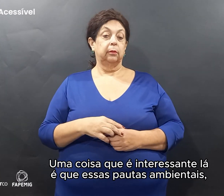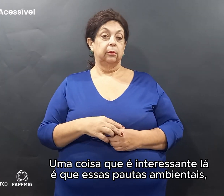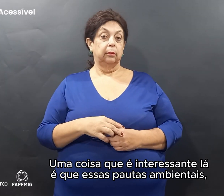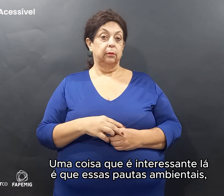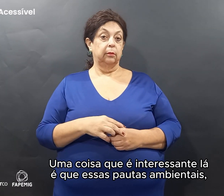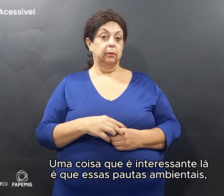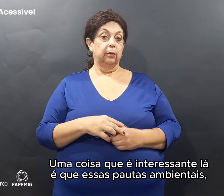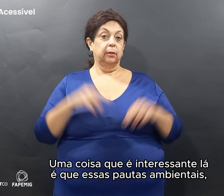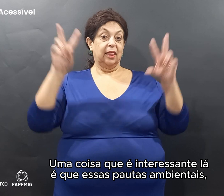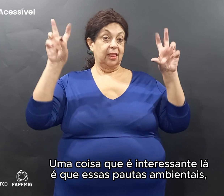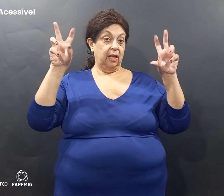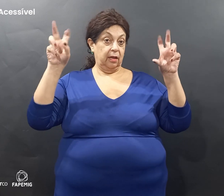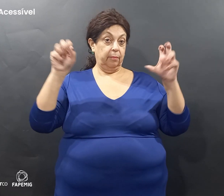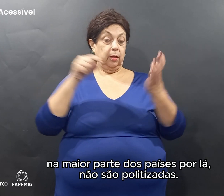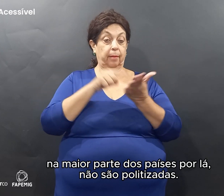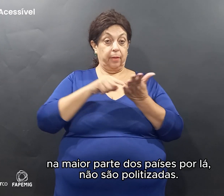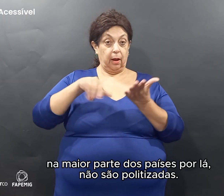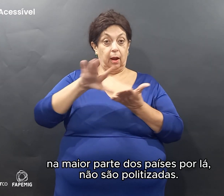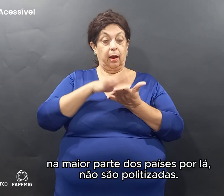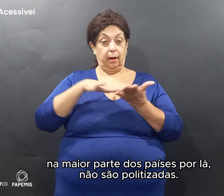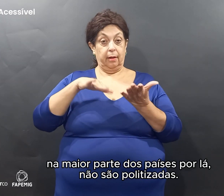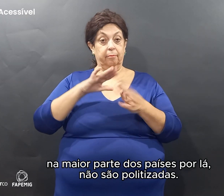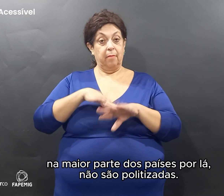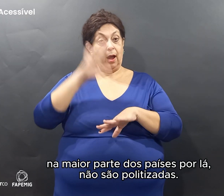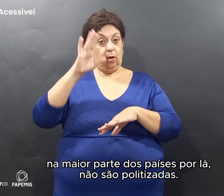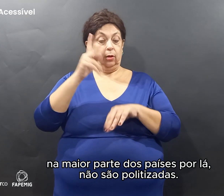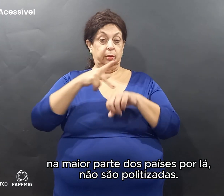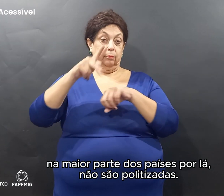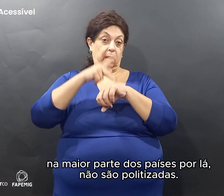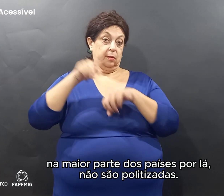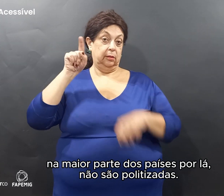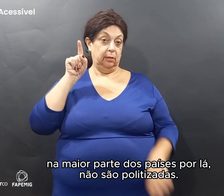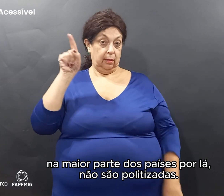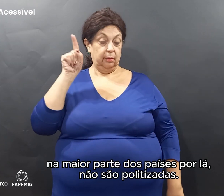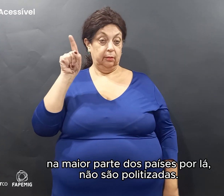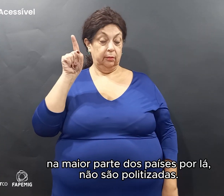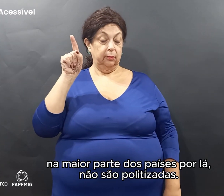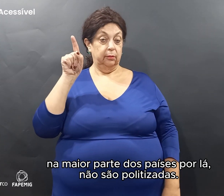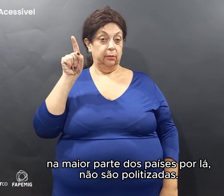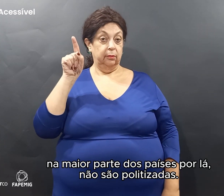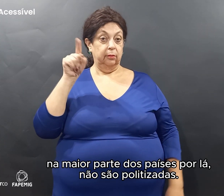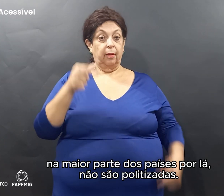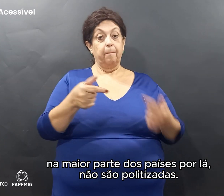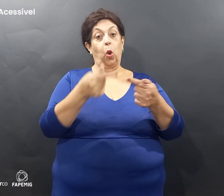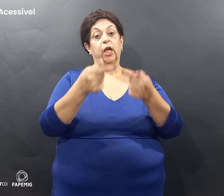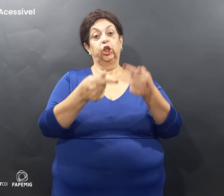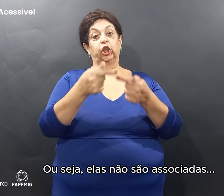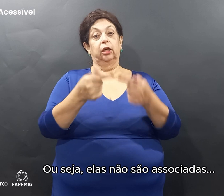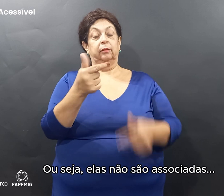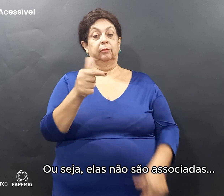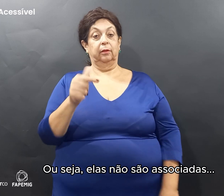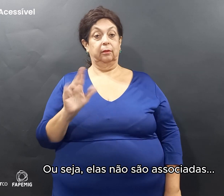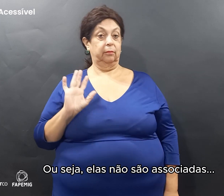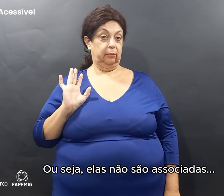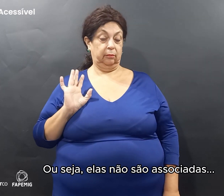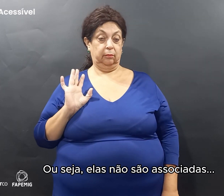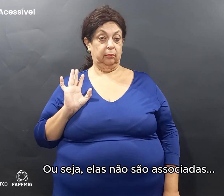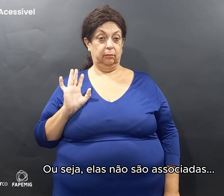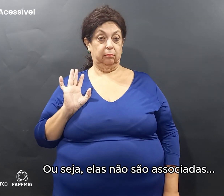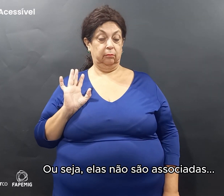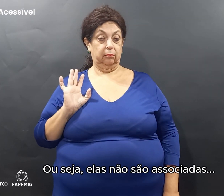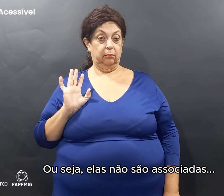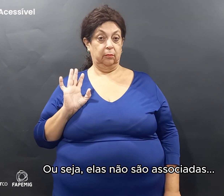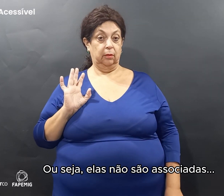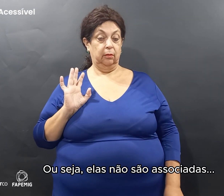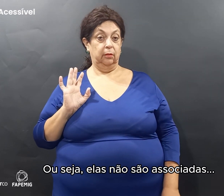essas pautas ambientais, na grande parte dos países lá, elas não são politizadas. Ou seja, elas não